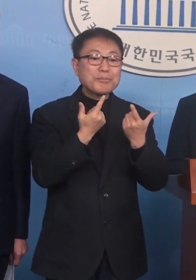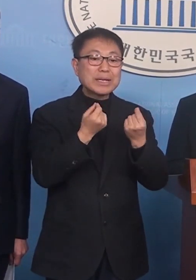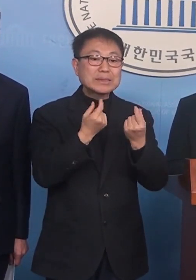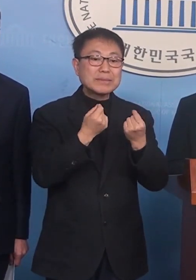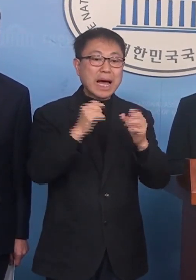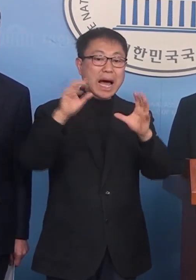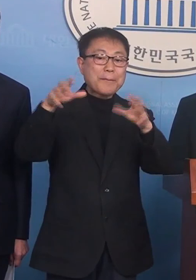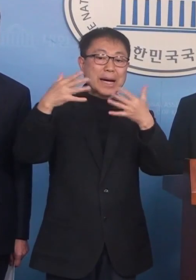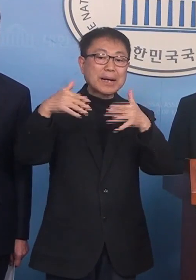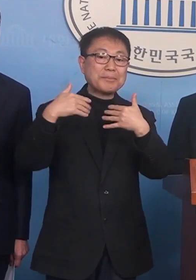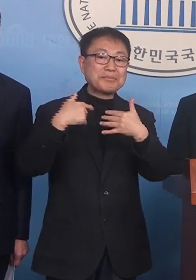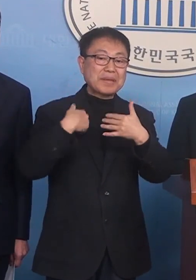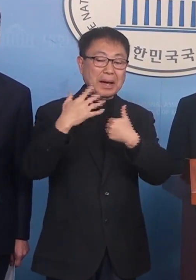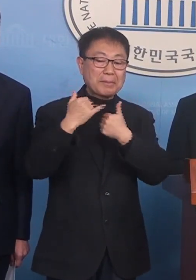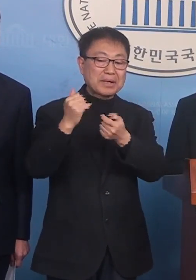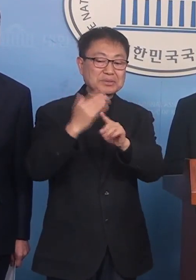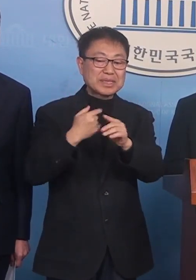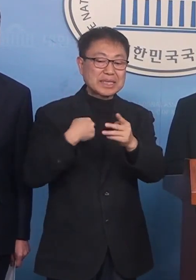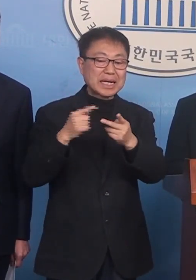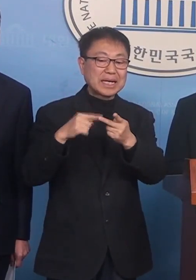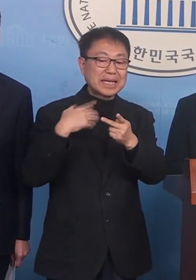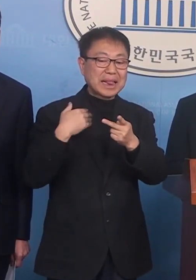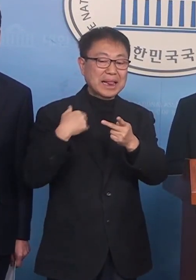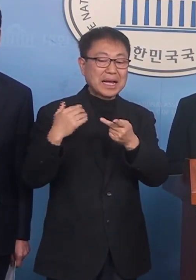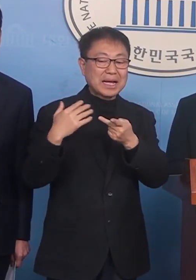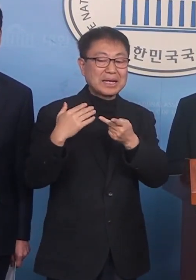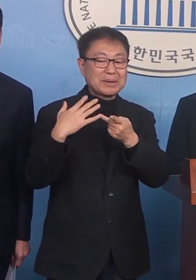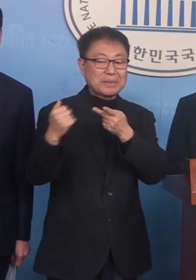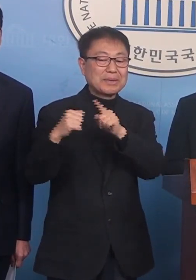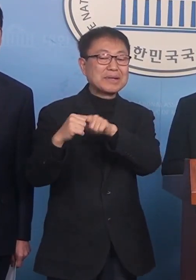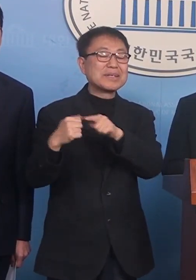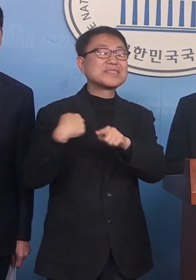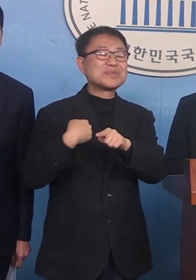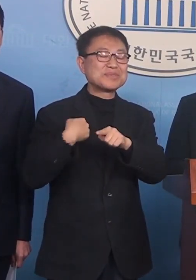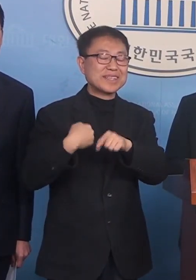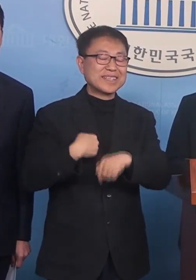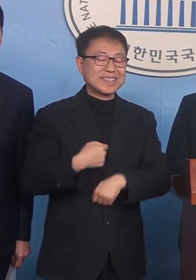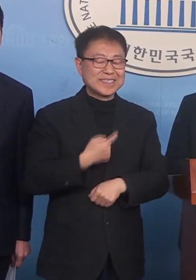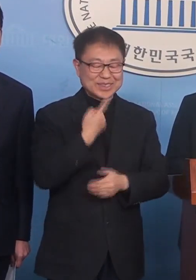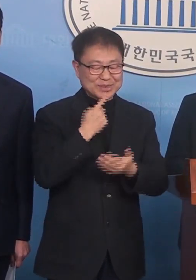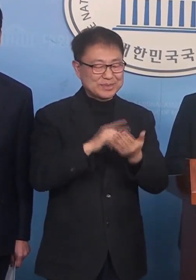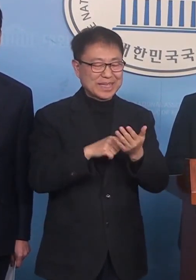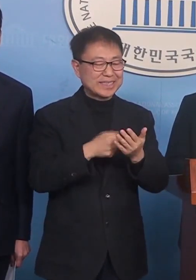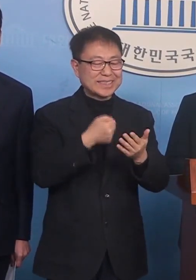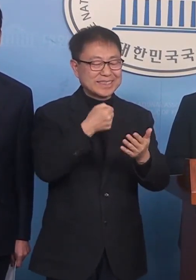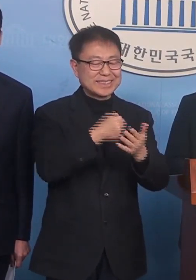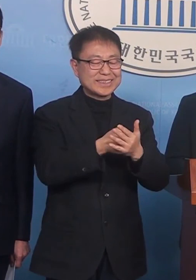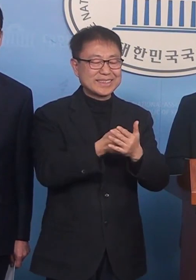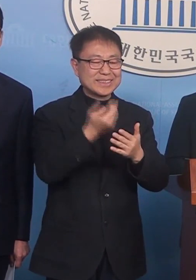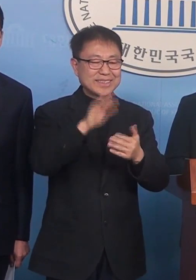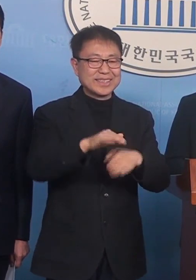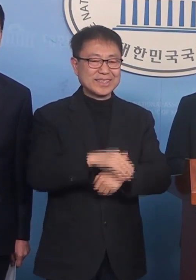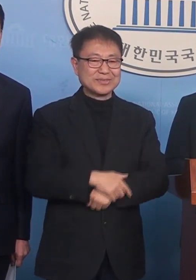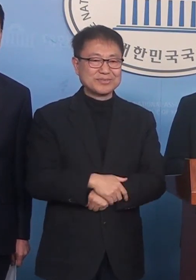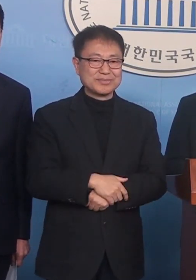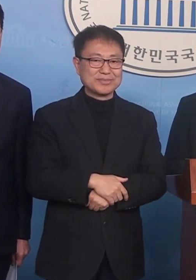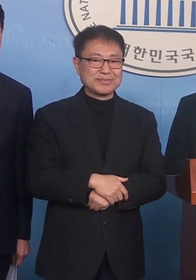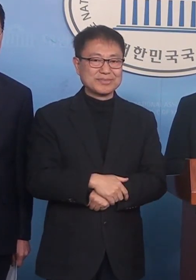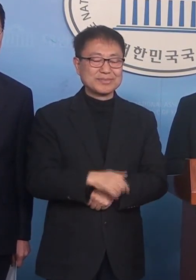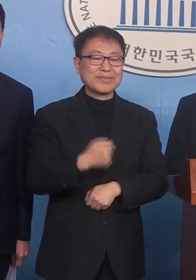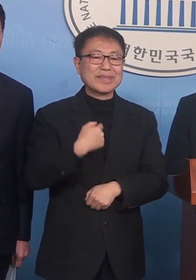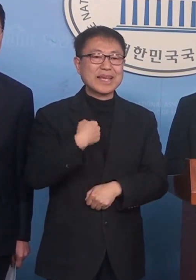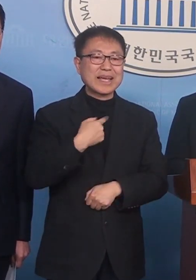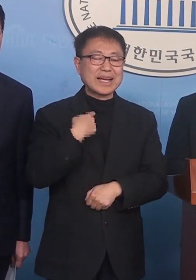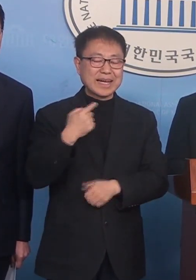2개의 바람 중에 하나의 바람입니다. 참 쉽지 않은 결정이었는데